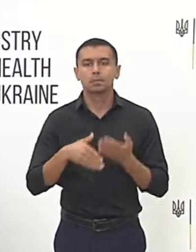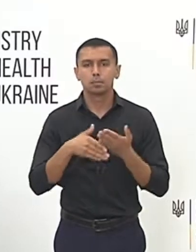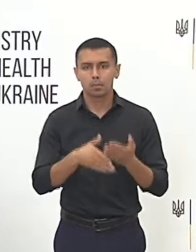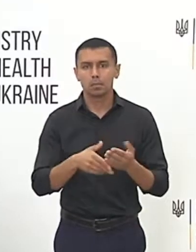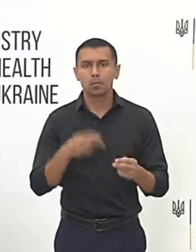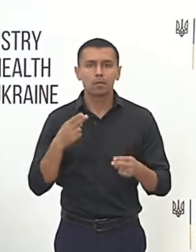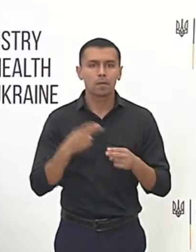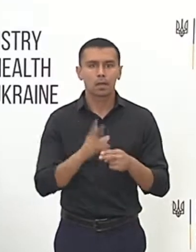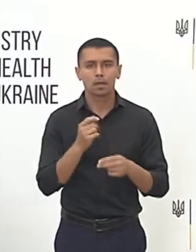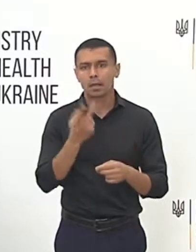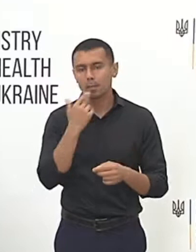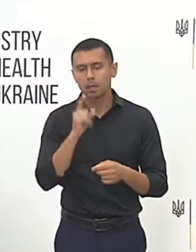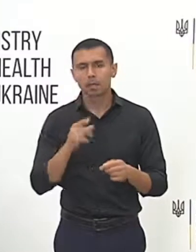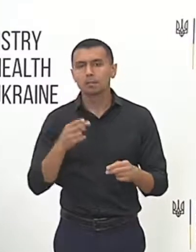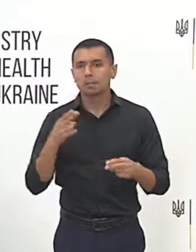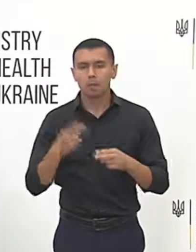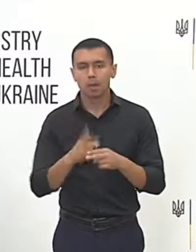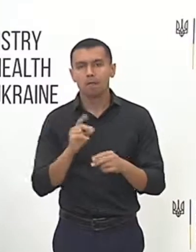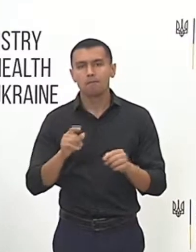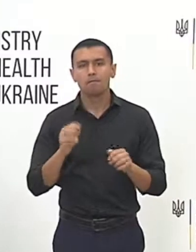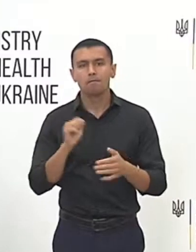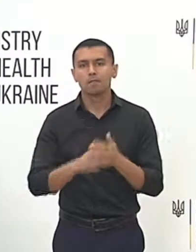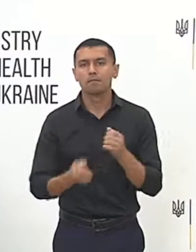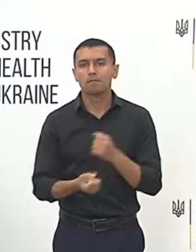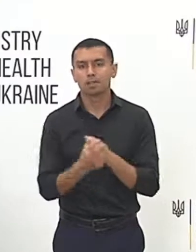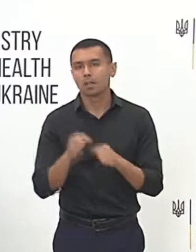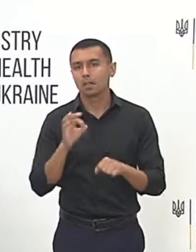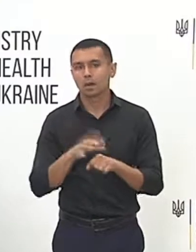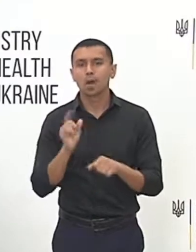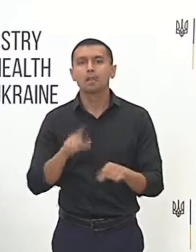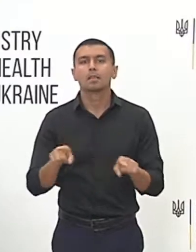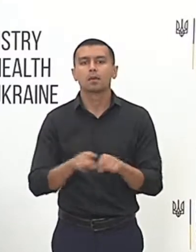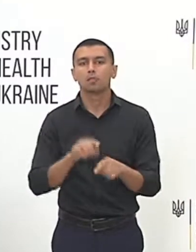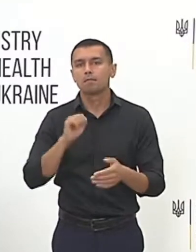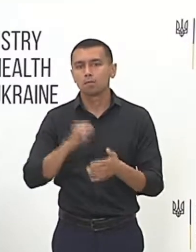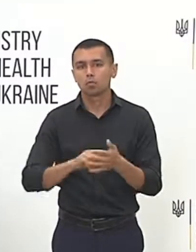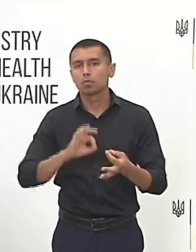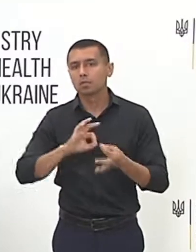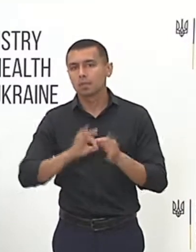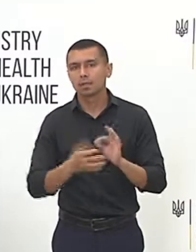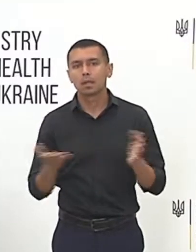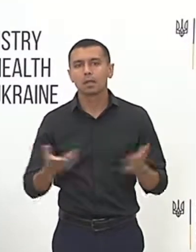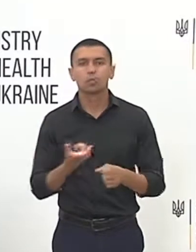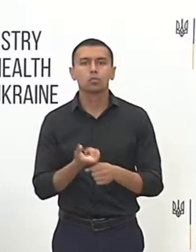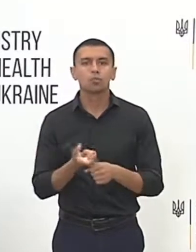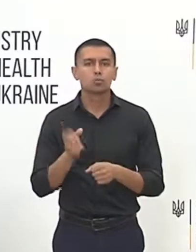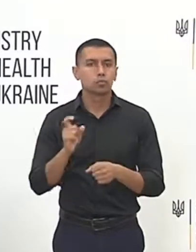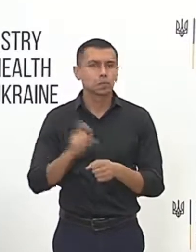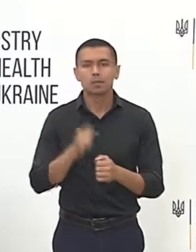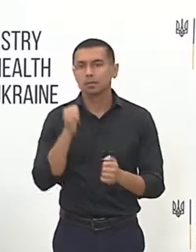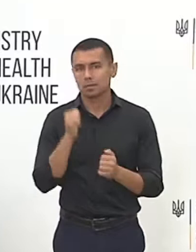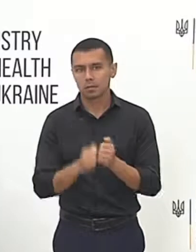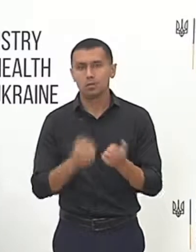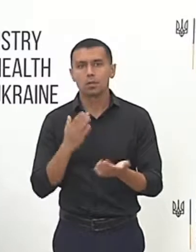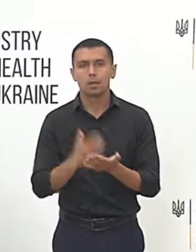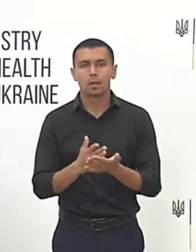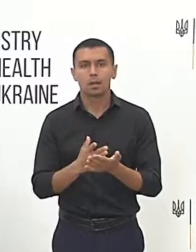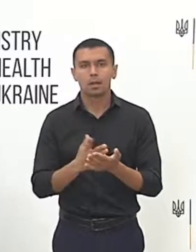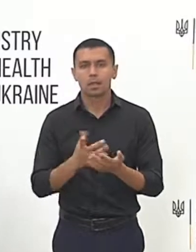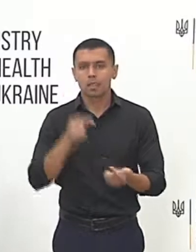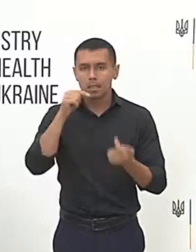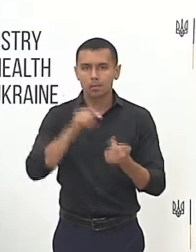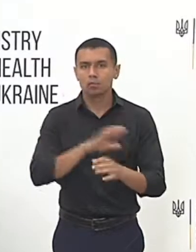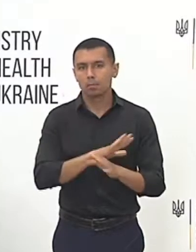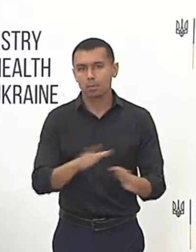грипу, який запобігає від виникнення захворювань, а також від ускладнень, які досить часто є